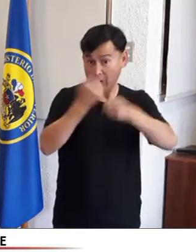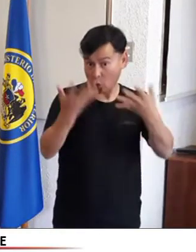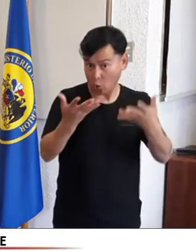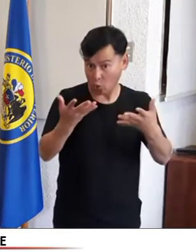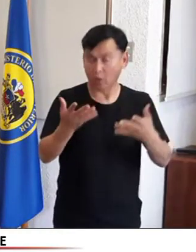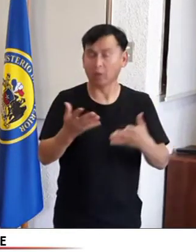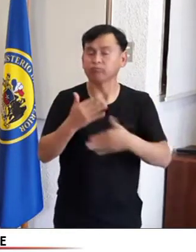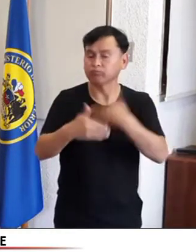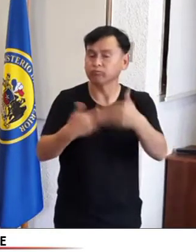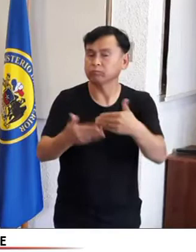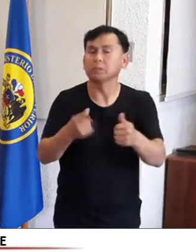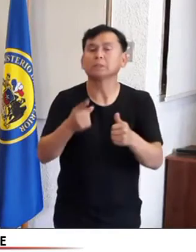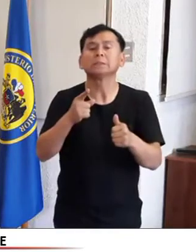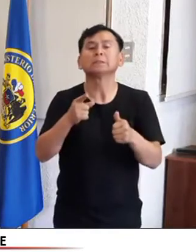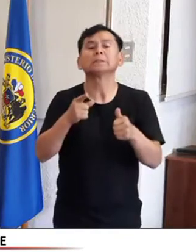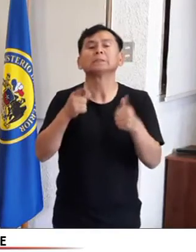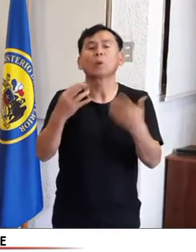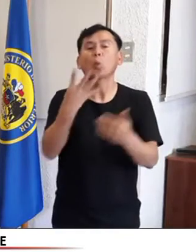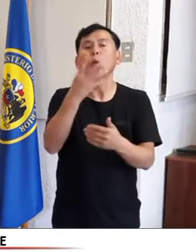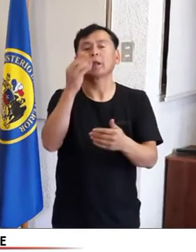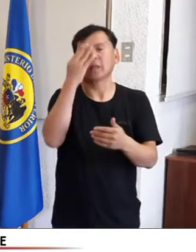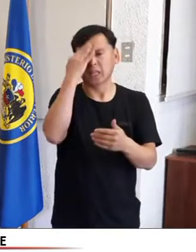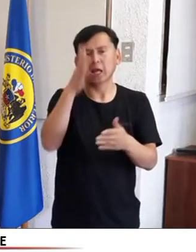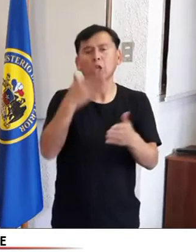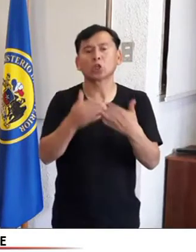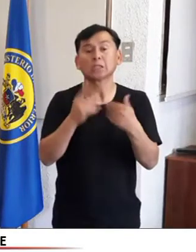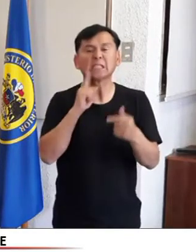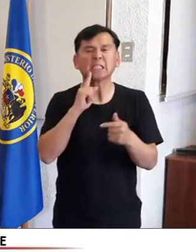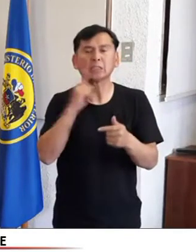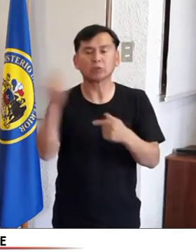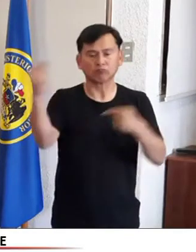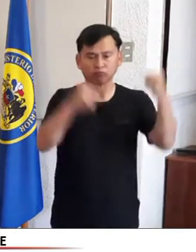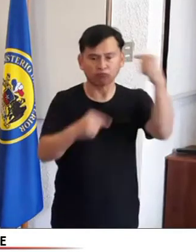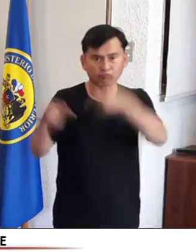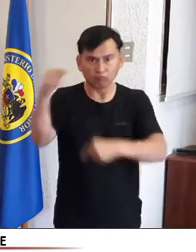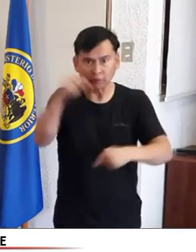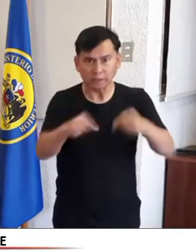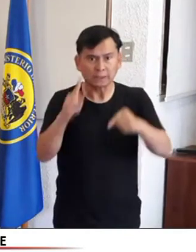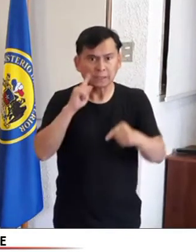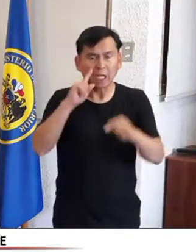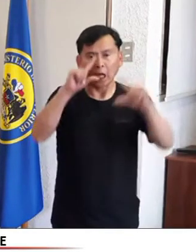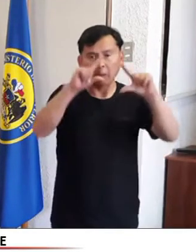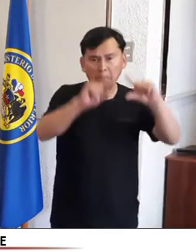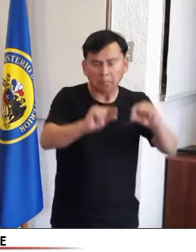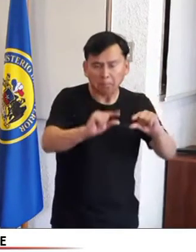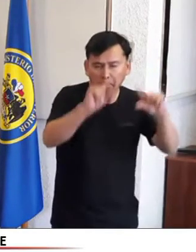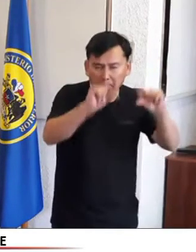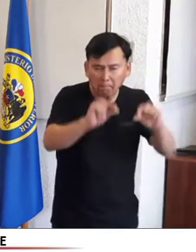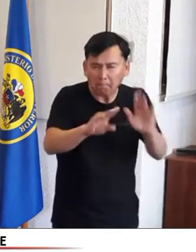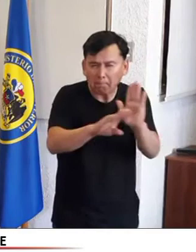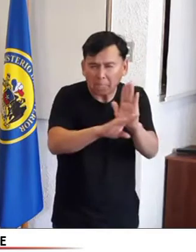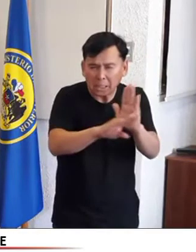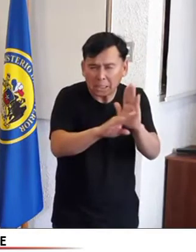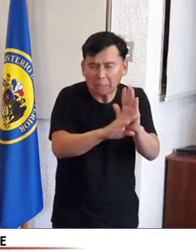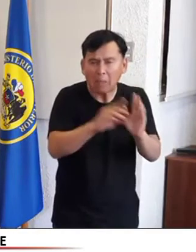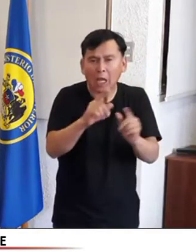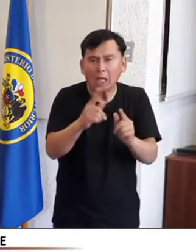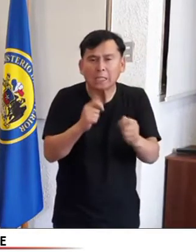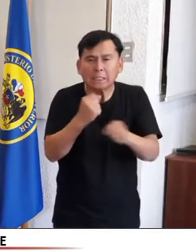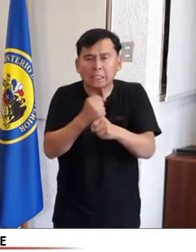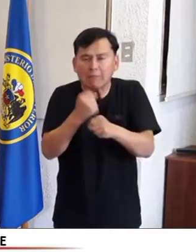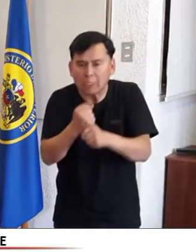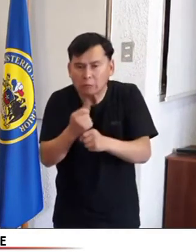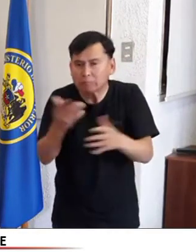abastecimiento, van a ser cuarentena quienes traigan, que todos están reduciendo a la más mínima cantidad de operación